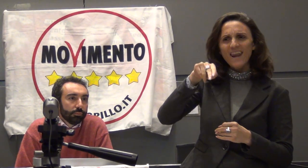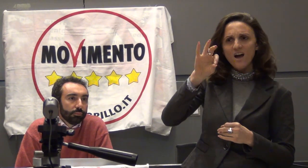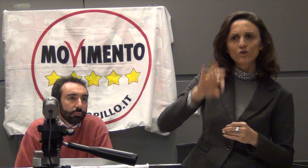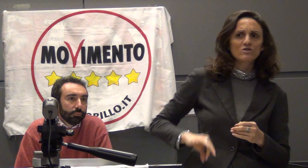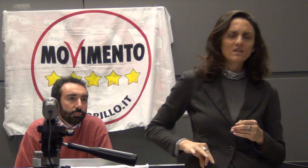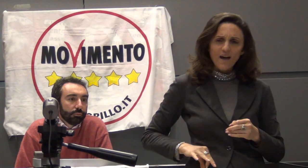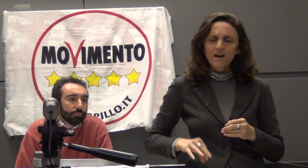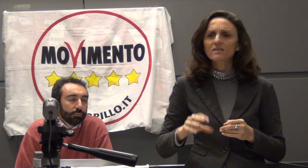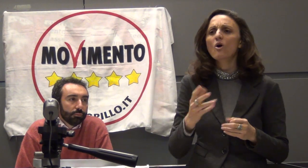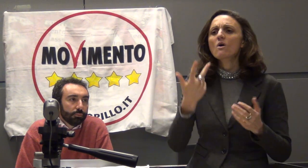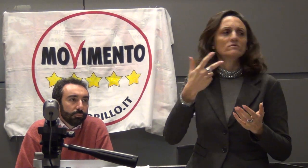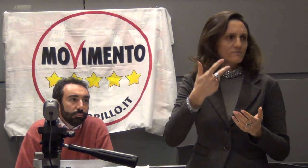Camera, cioè al Senato,